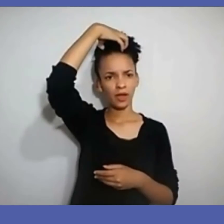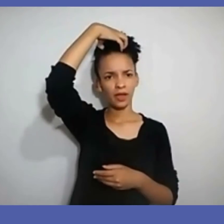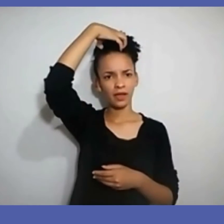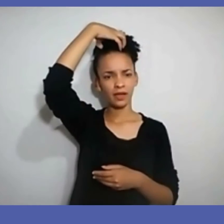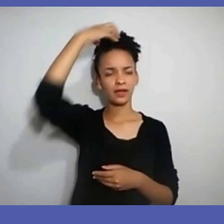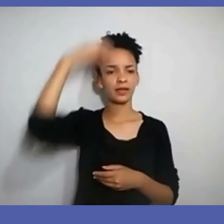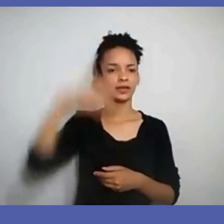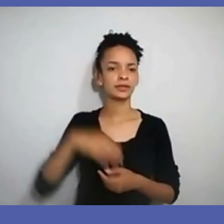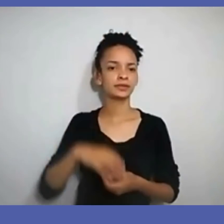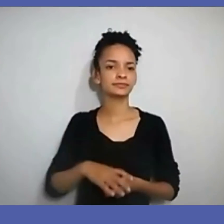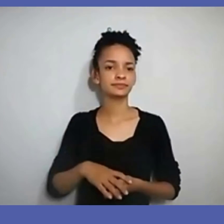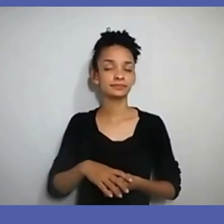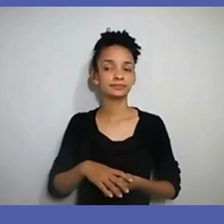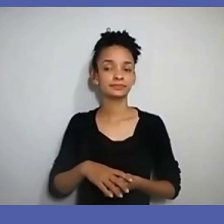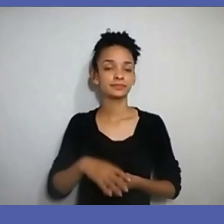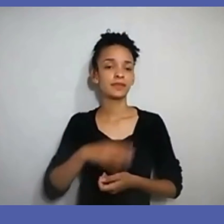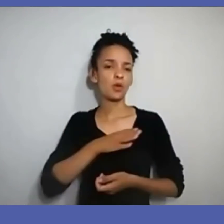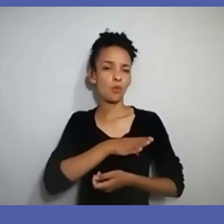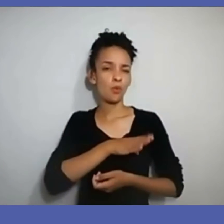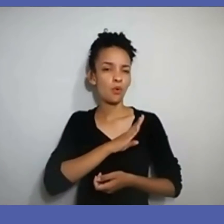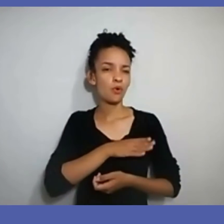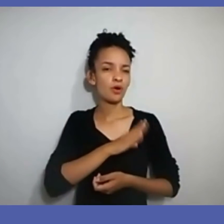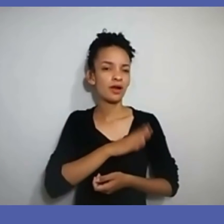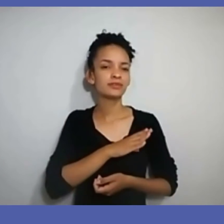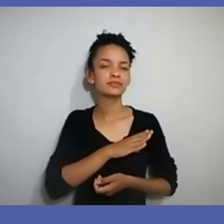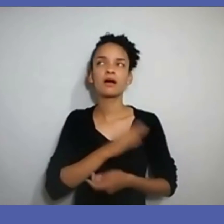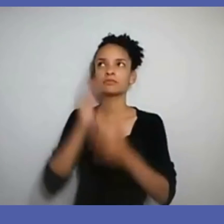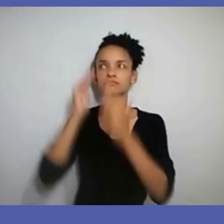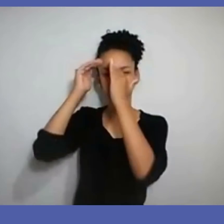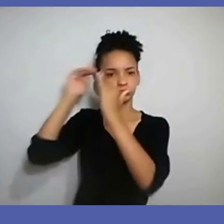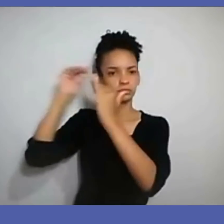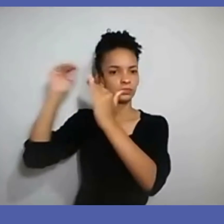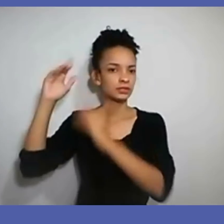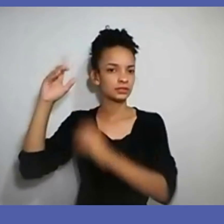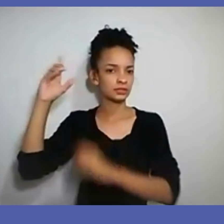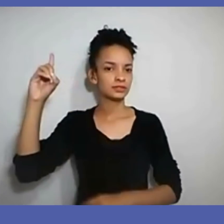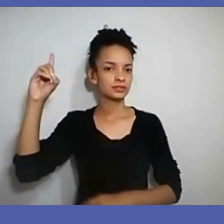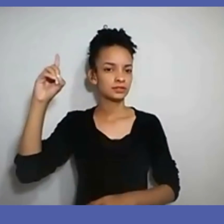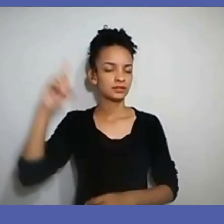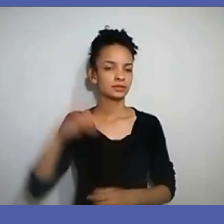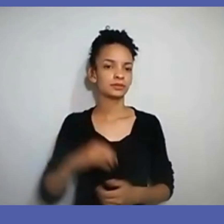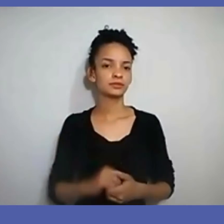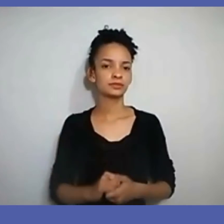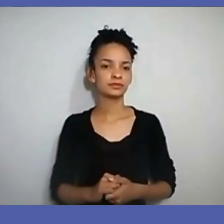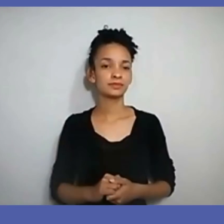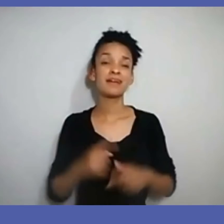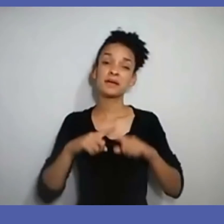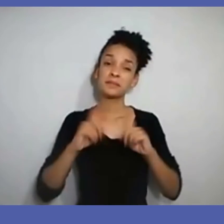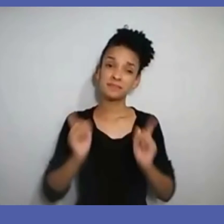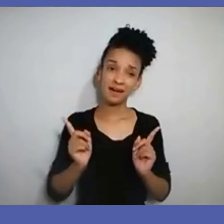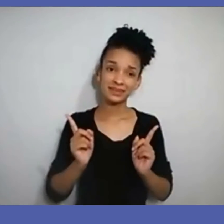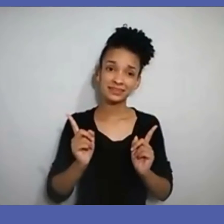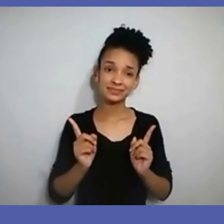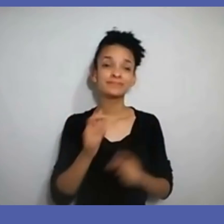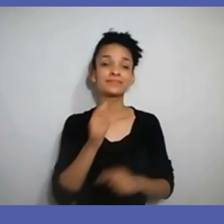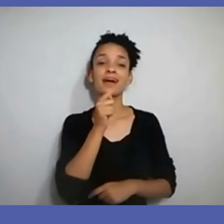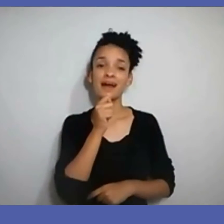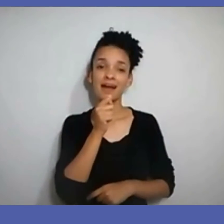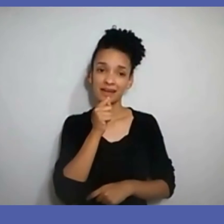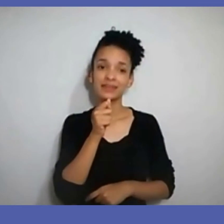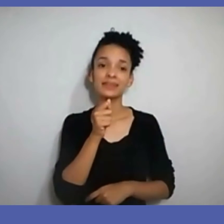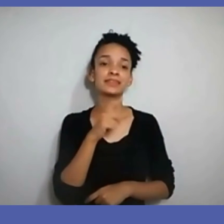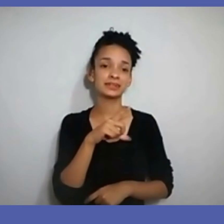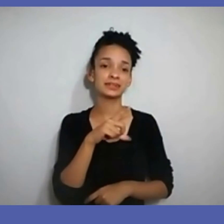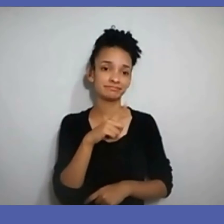coração. Embora esse rei, como todo ser humano, errou muito, mas ele tinha um